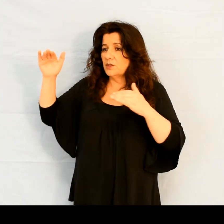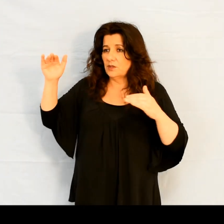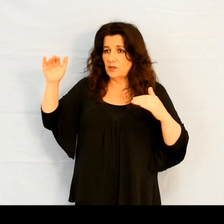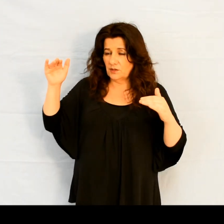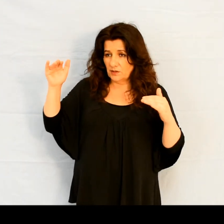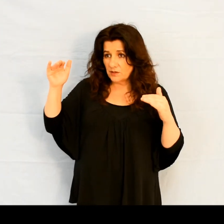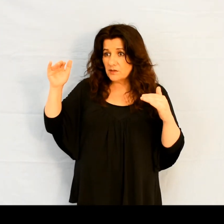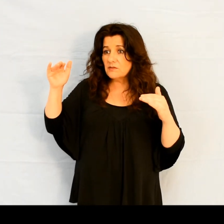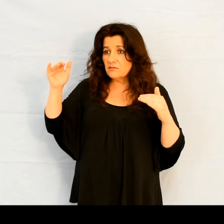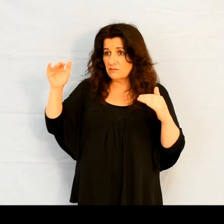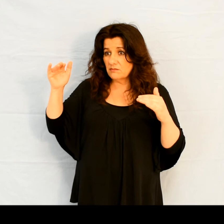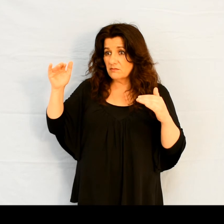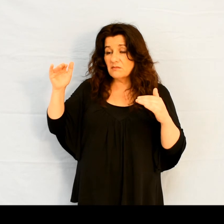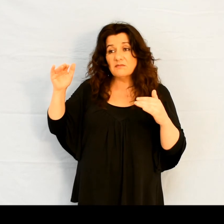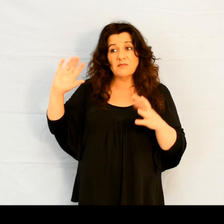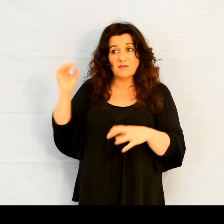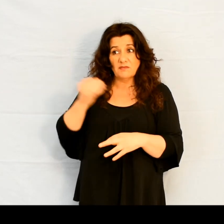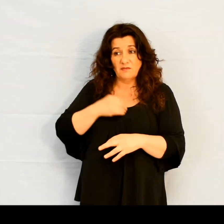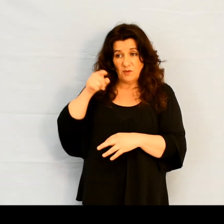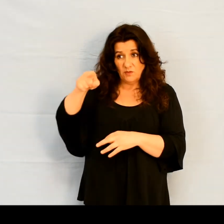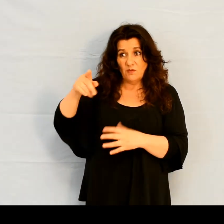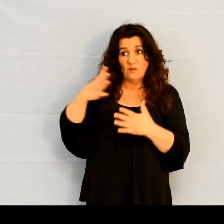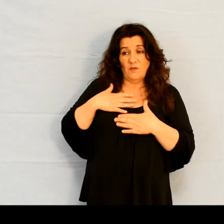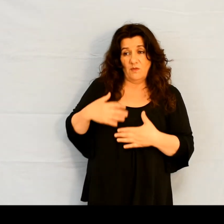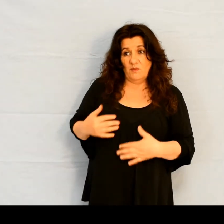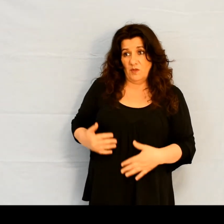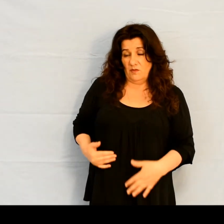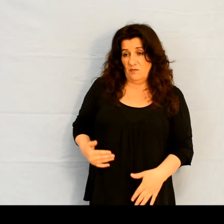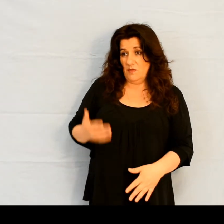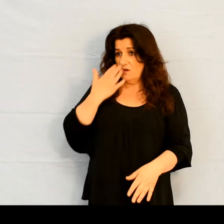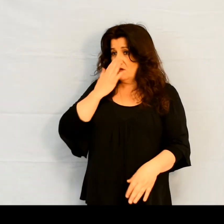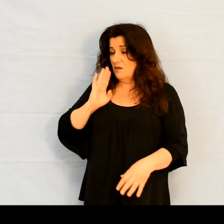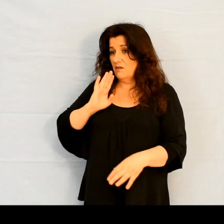Selon leur conduite et leurs actes, je les ai jugés.